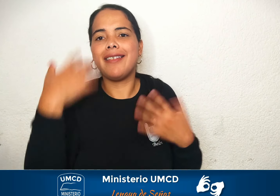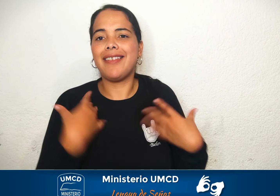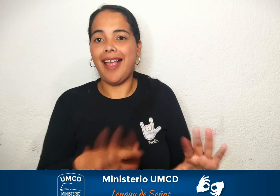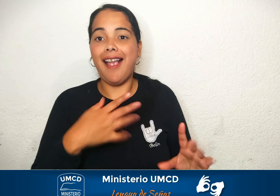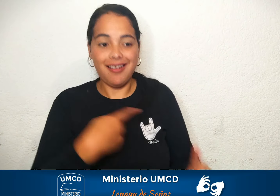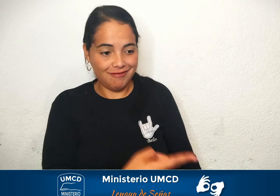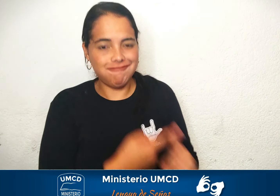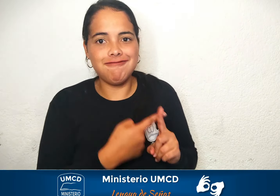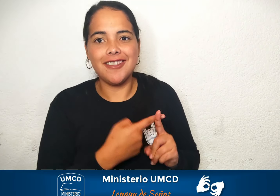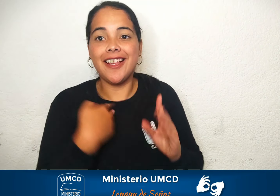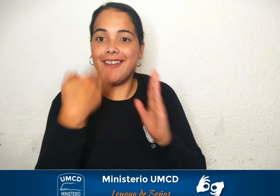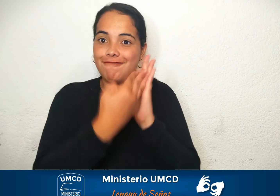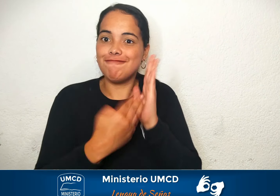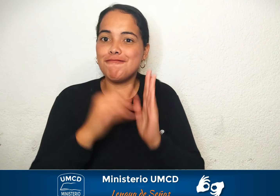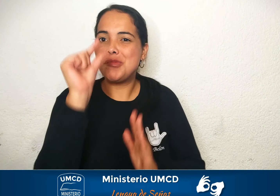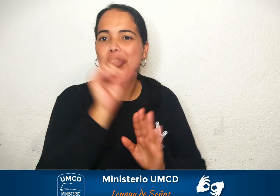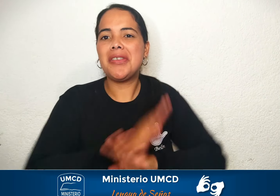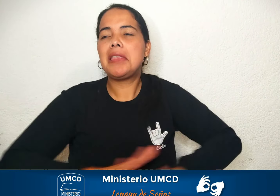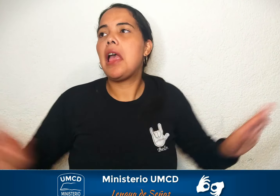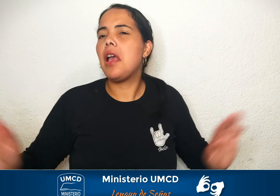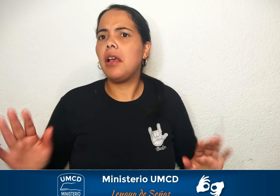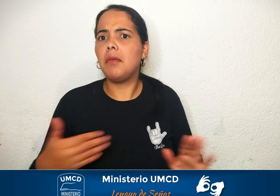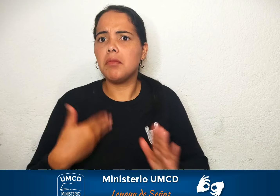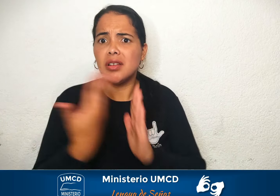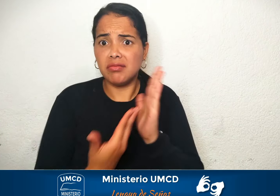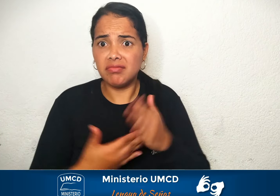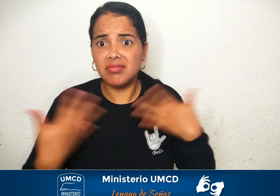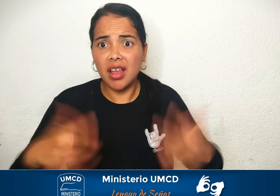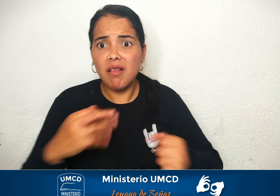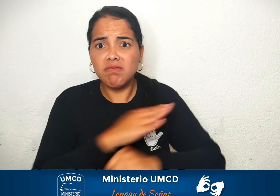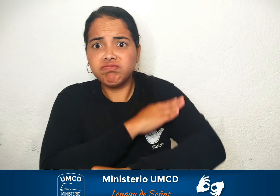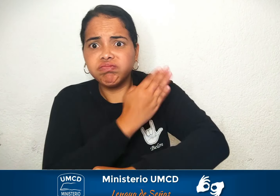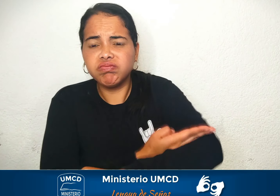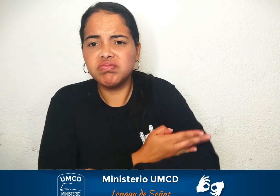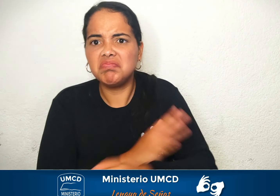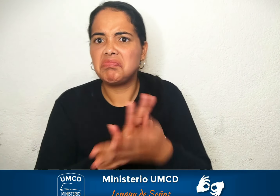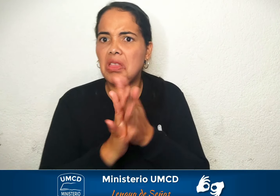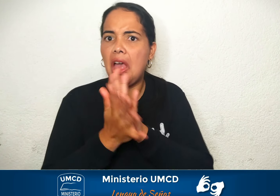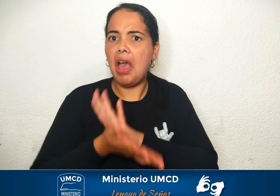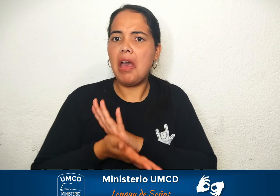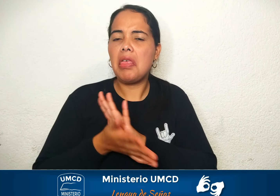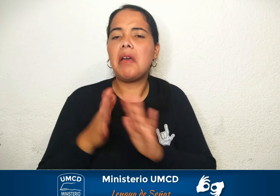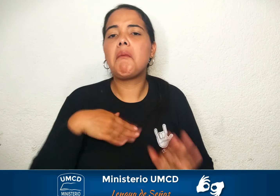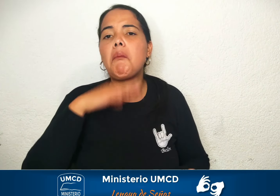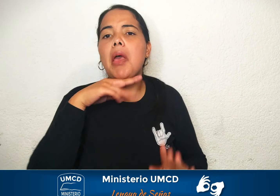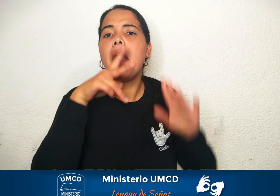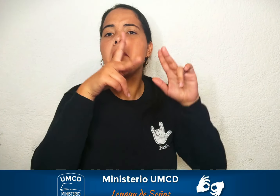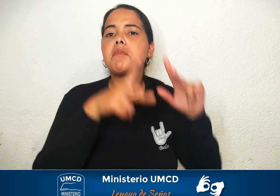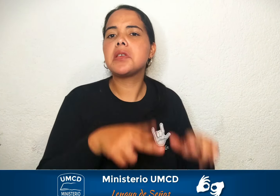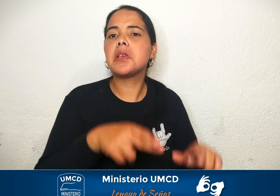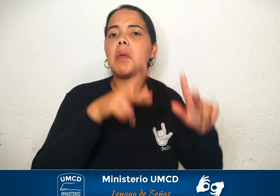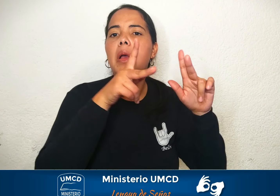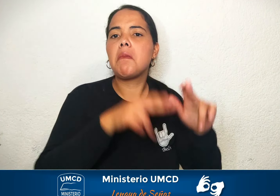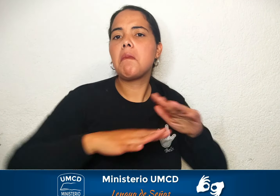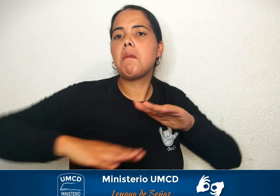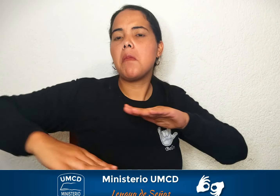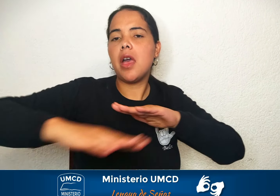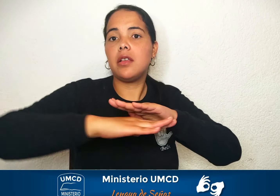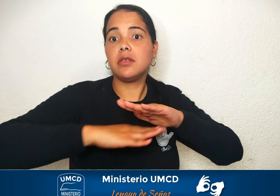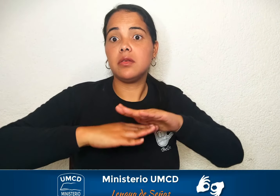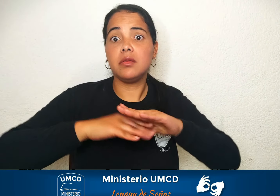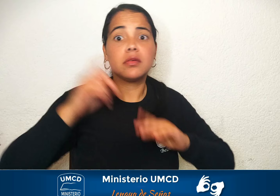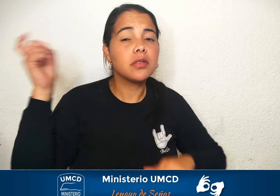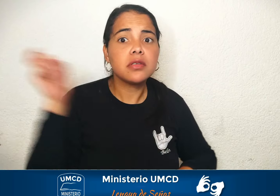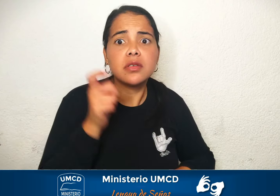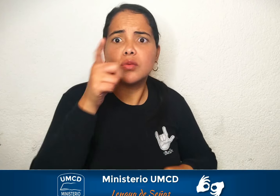Al contrario, como hemos visto en los capítulos 1 y 2 de esta primera carta a los Corintios, Pablo les recuerda de que ellos